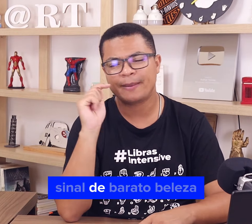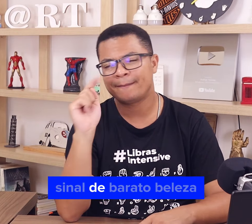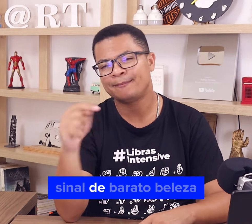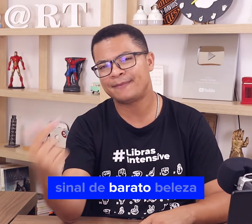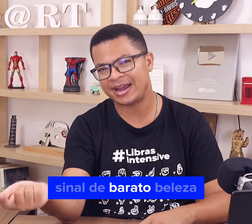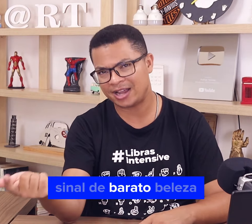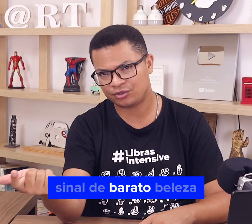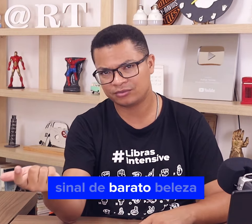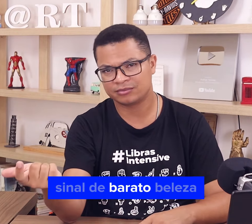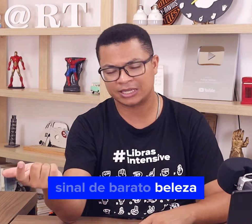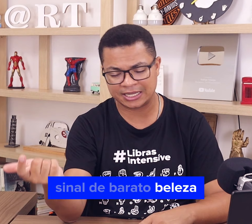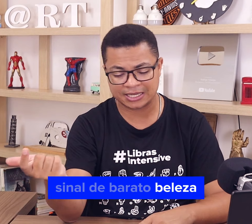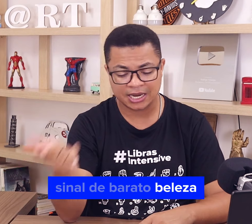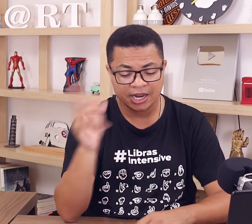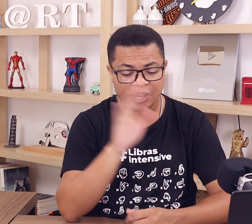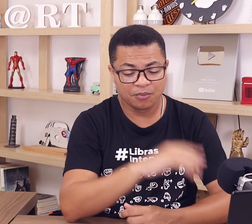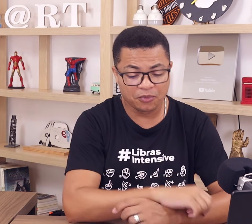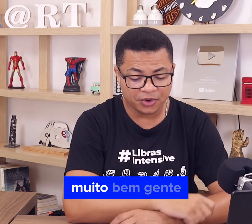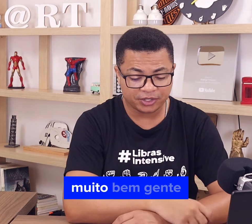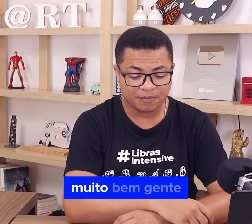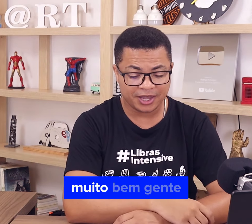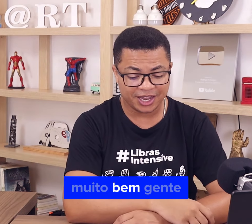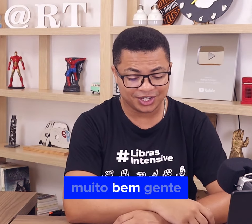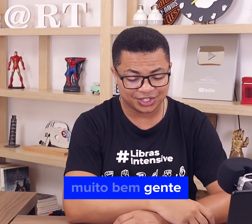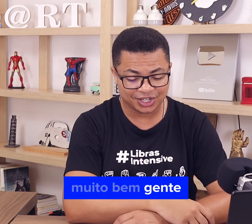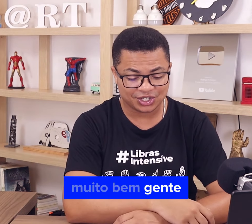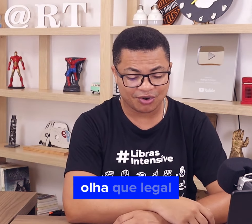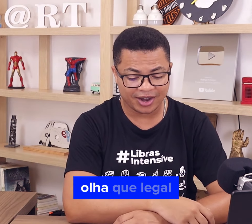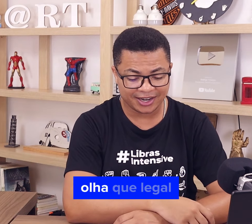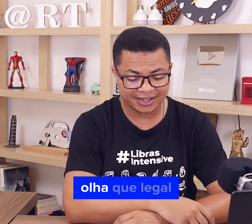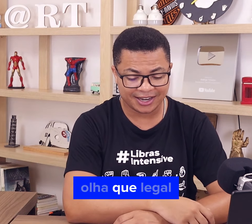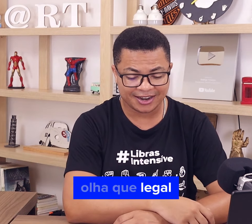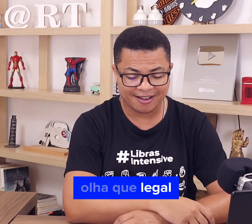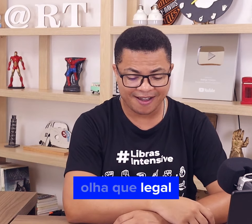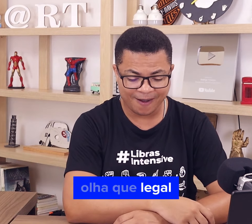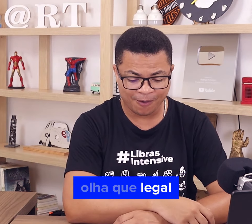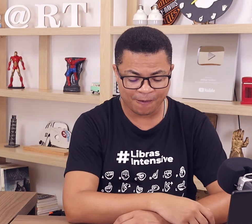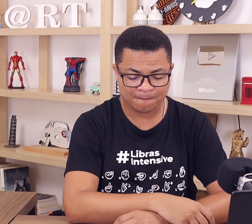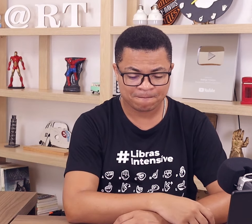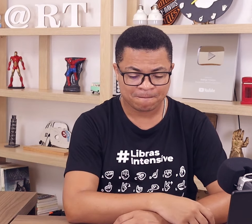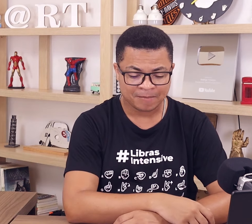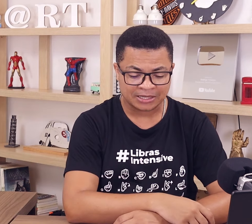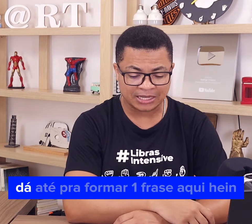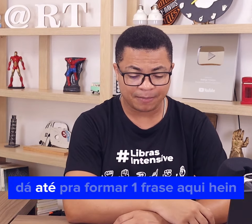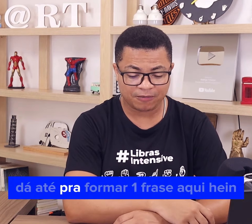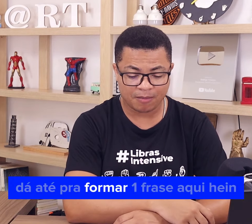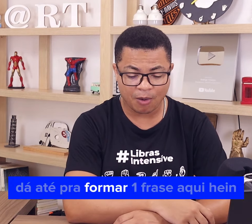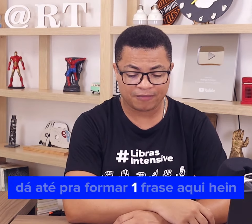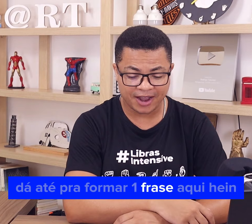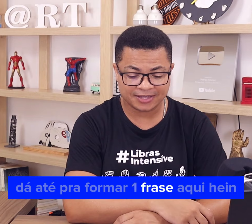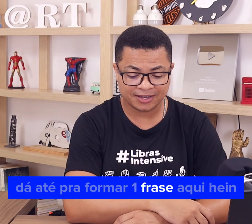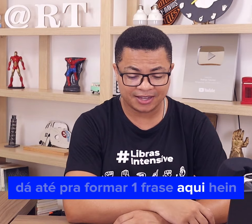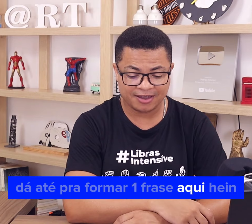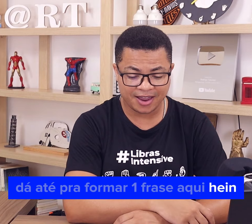barato. Beleza? Muito bem, gente. Olha que legal. Dá até pra formar uma frase aqui, hein?